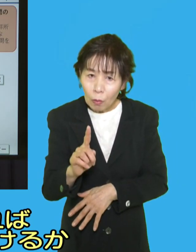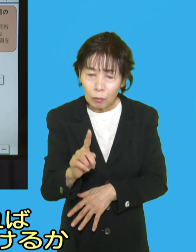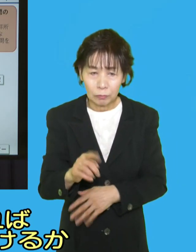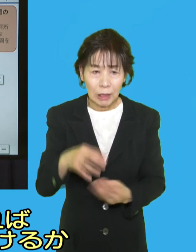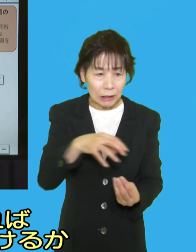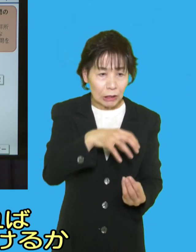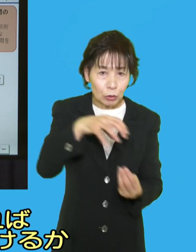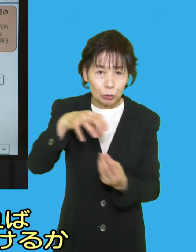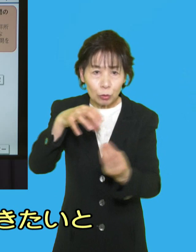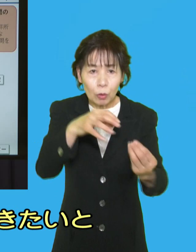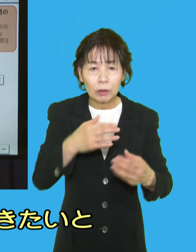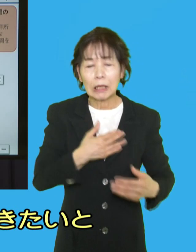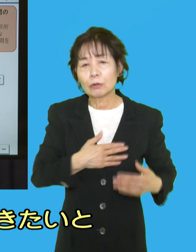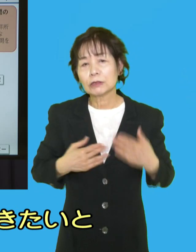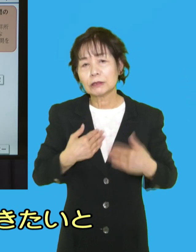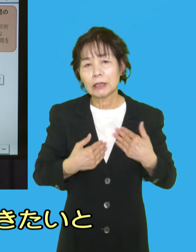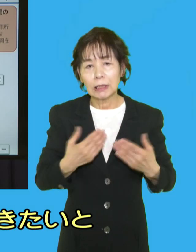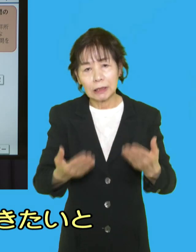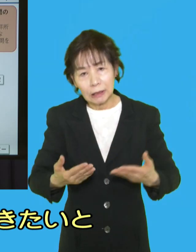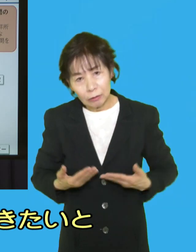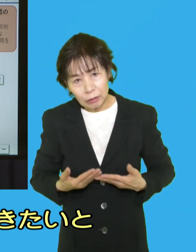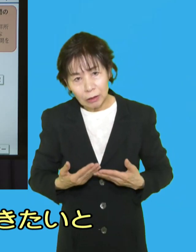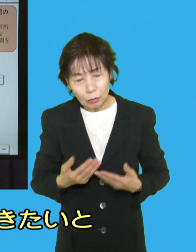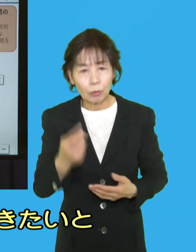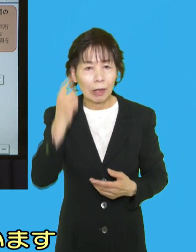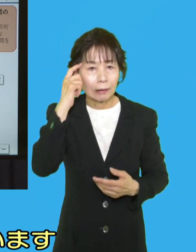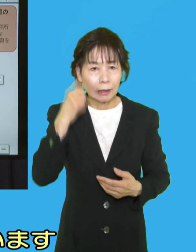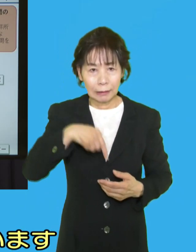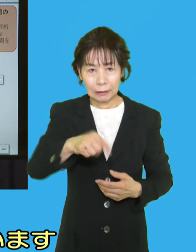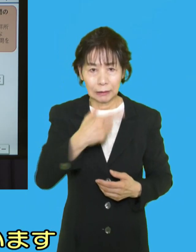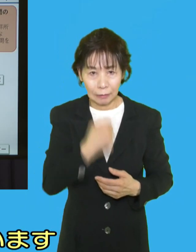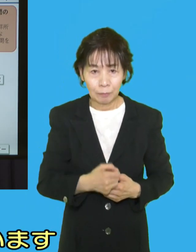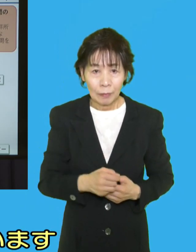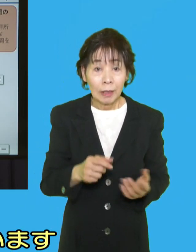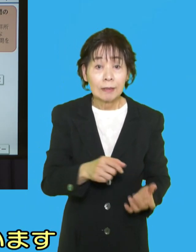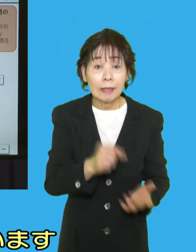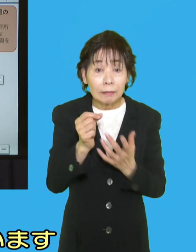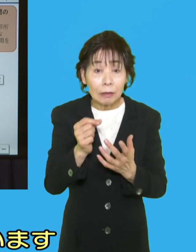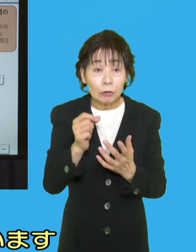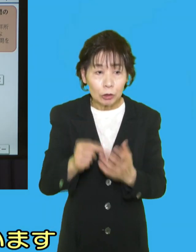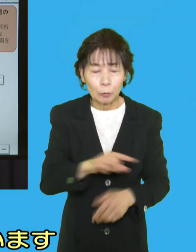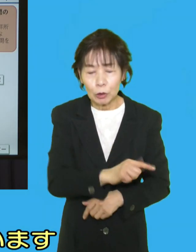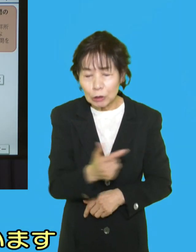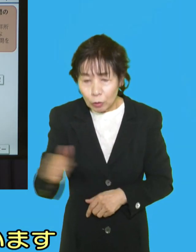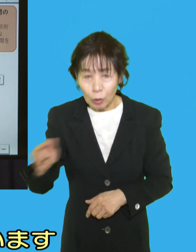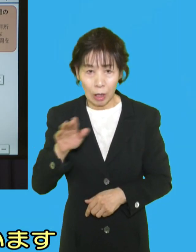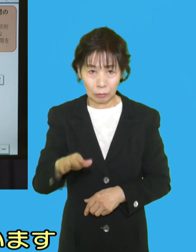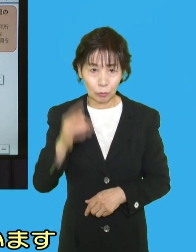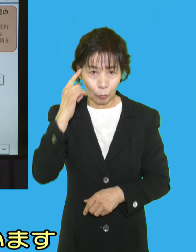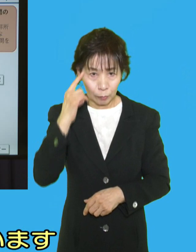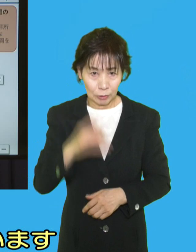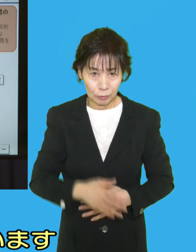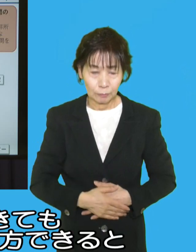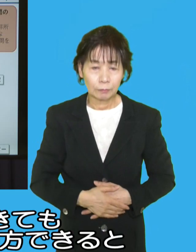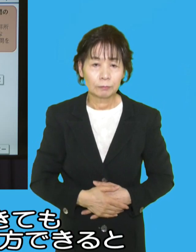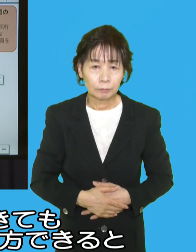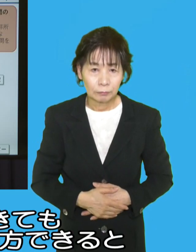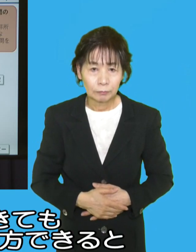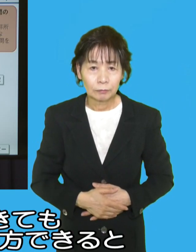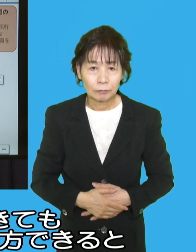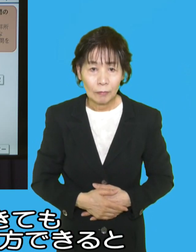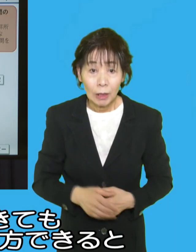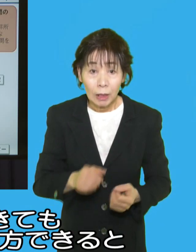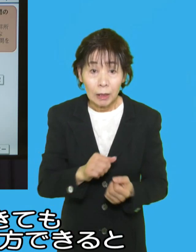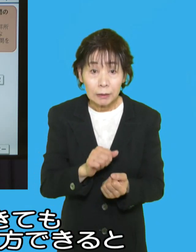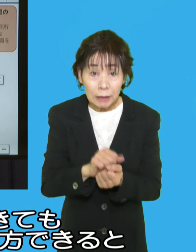球を楽しんでいただけるかということを検討していきたいと思っていますので、まあ、選択としてはさまざまあるかというふうに思います。 堺ミ